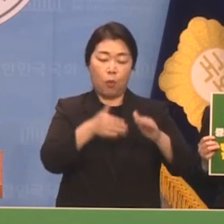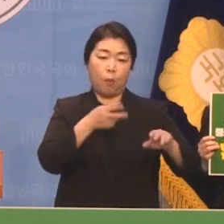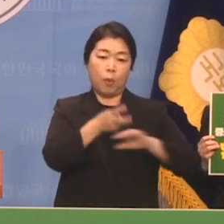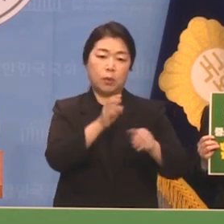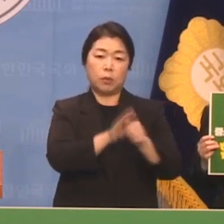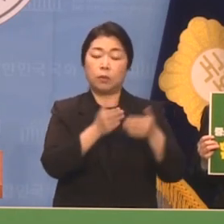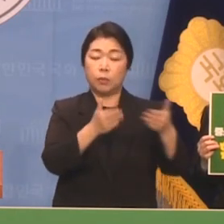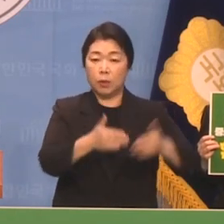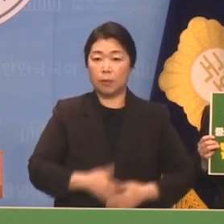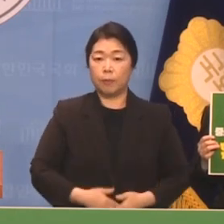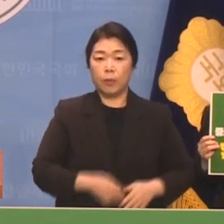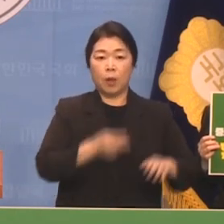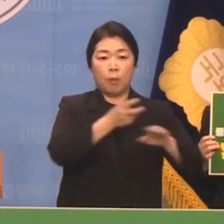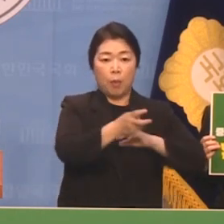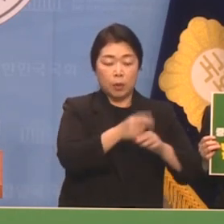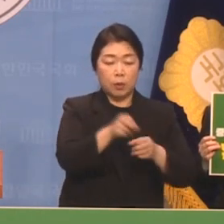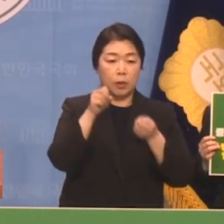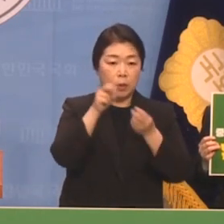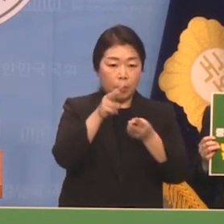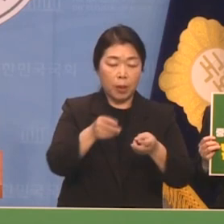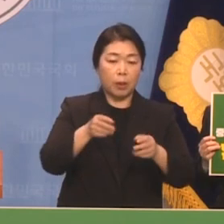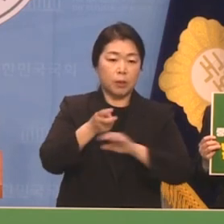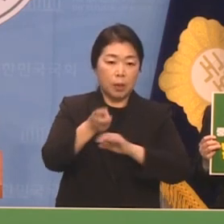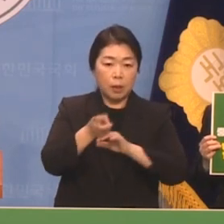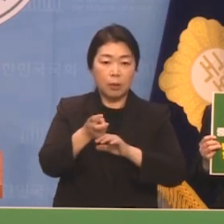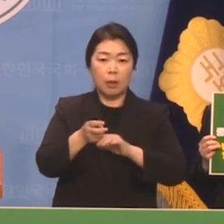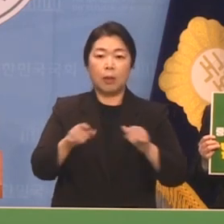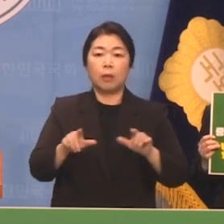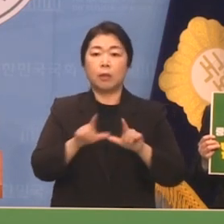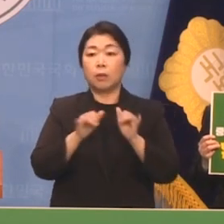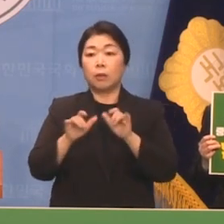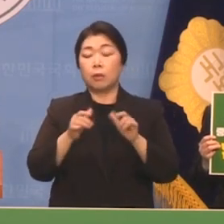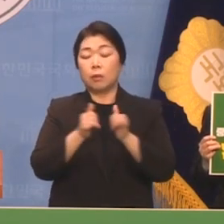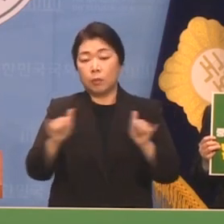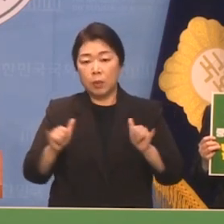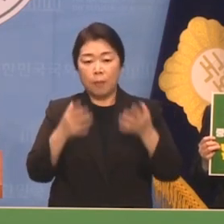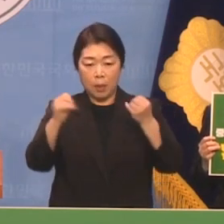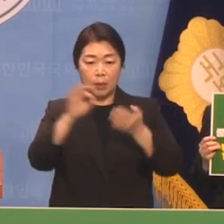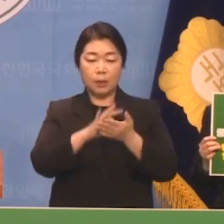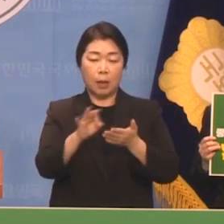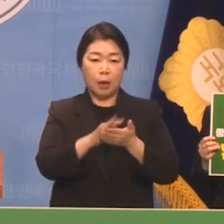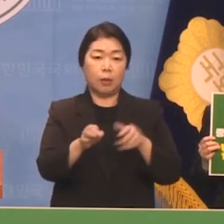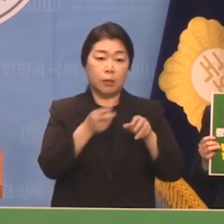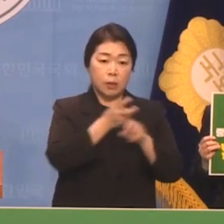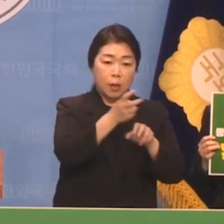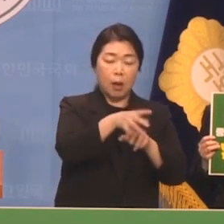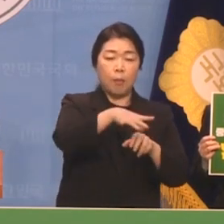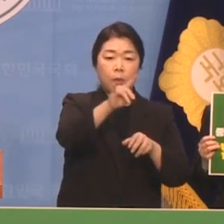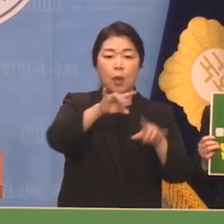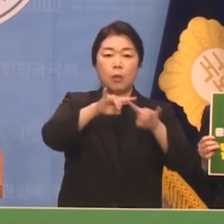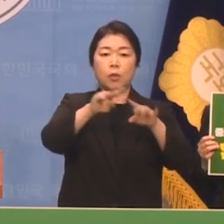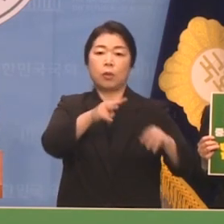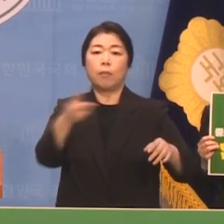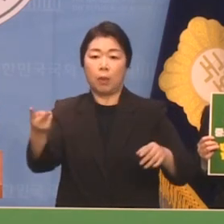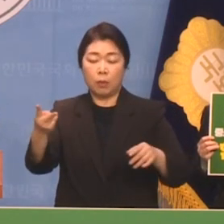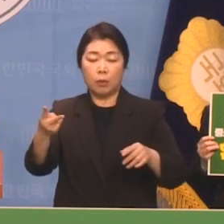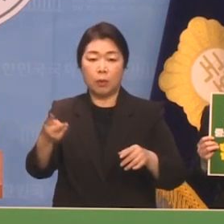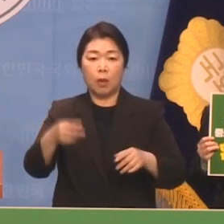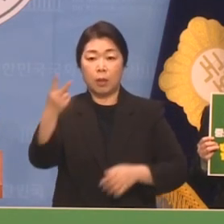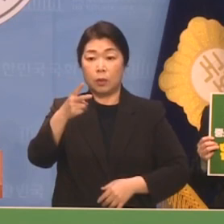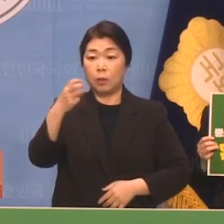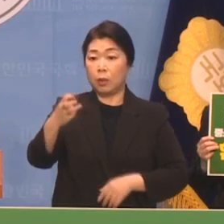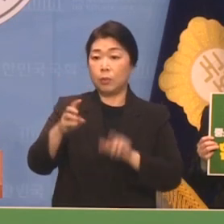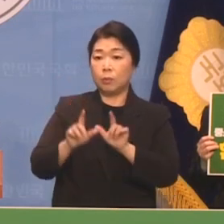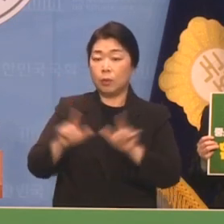버스, 택배 차량, 택시 등 시민들이 많이 사용하는 차량부터 전기 차량으로 바꿔서 2030년에